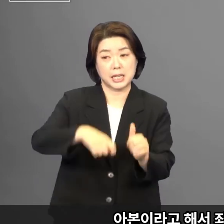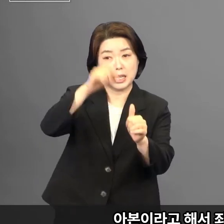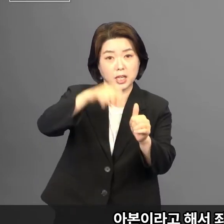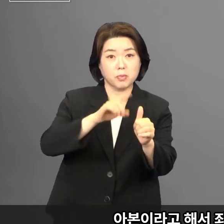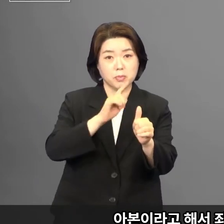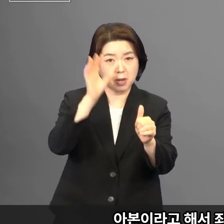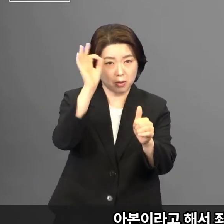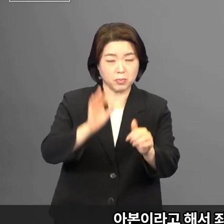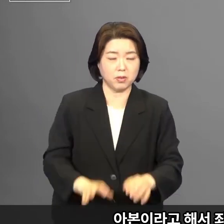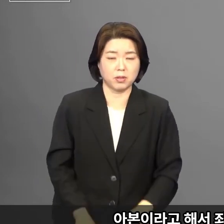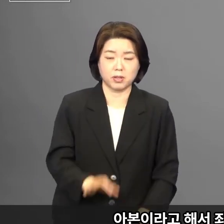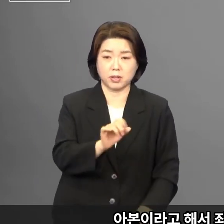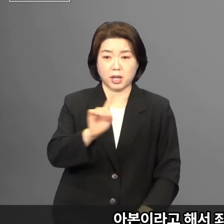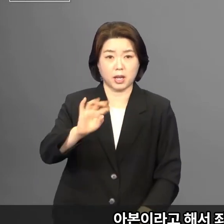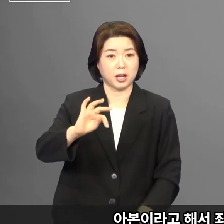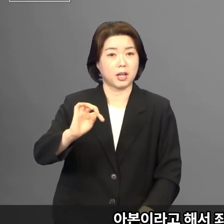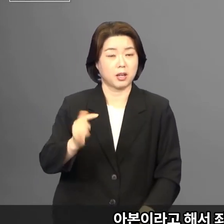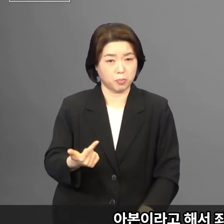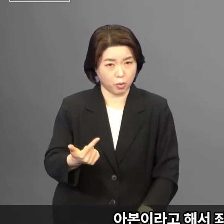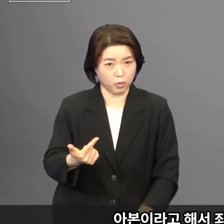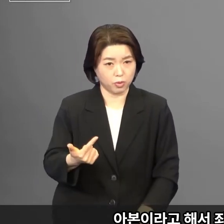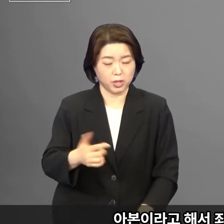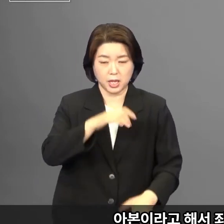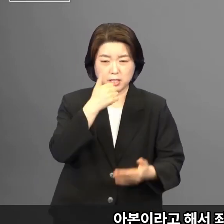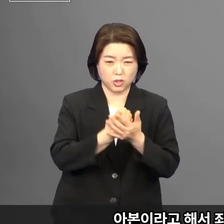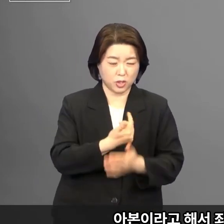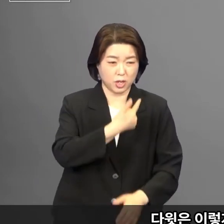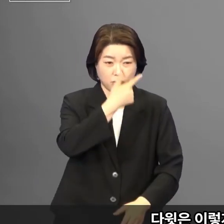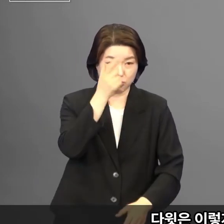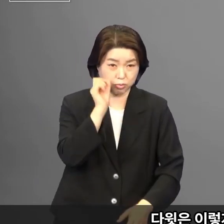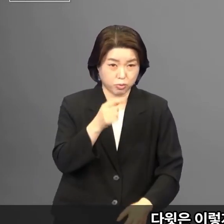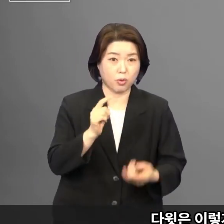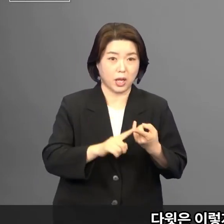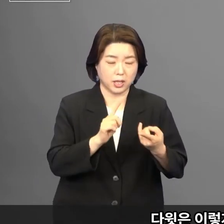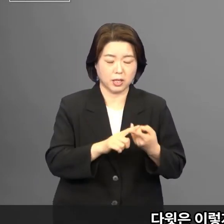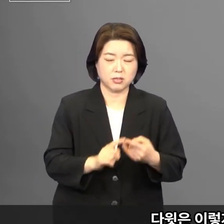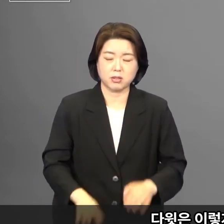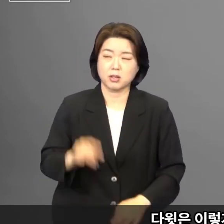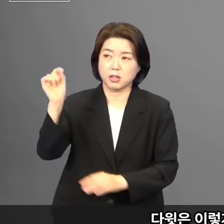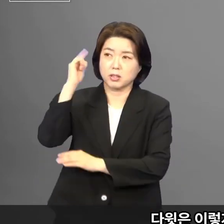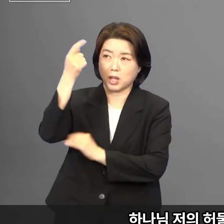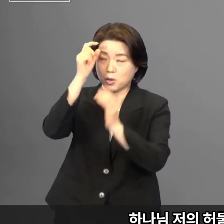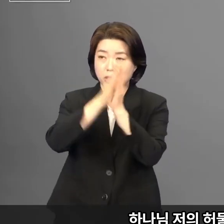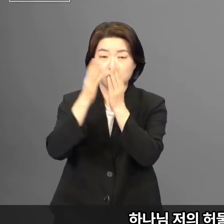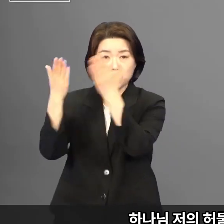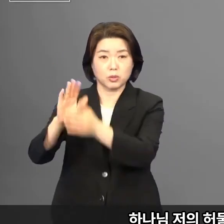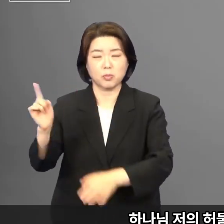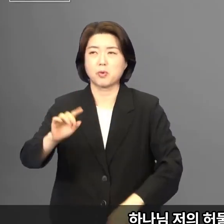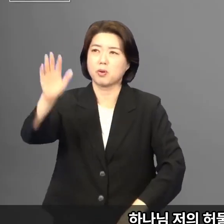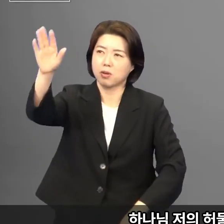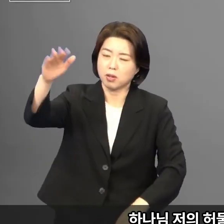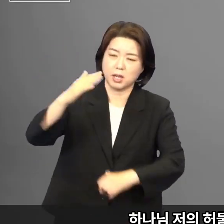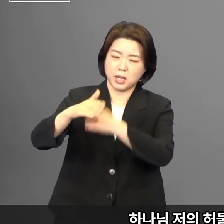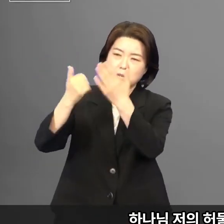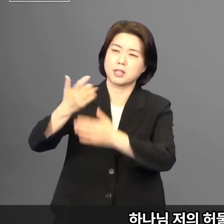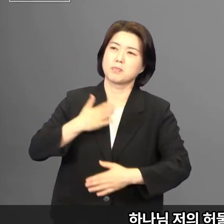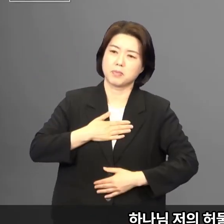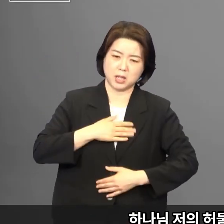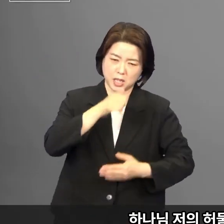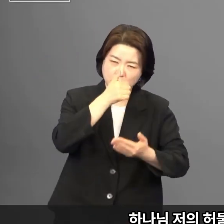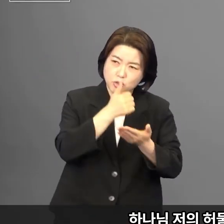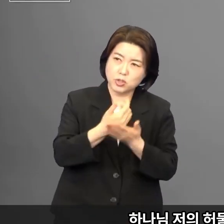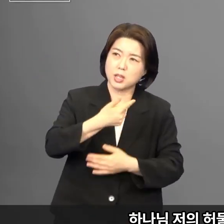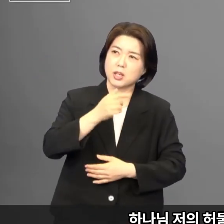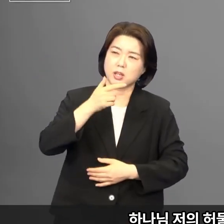보면요, 아본이라고 해서 죄악, 허물이라는 뜻입니다. 다윗은 이렇게 기도하는 거예요. 하나님, 저의 허물과